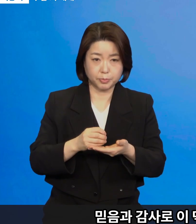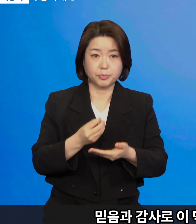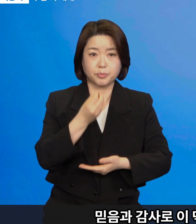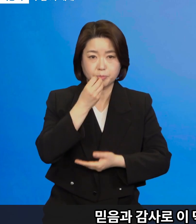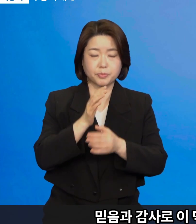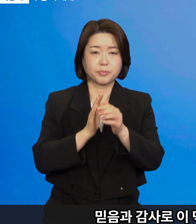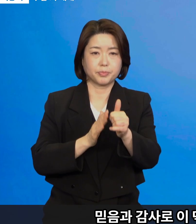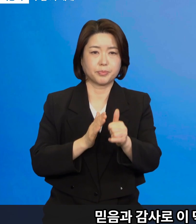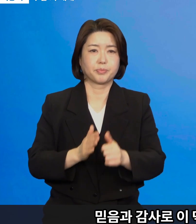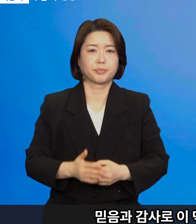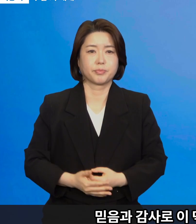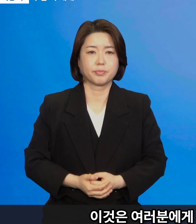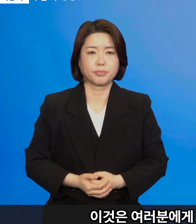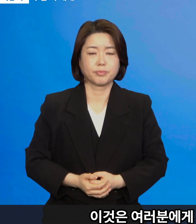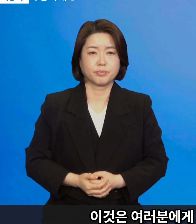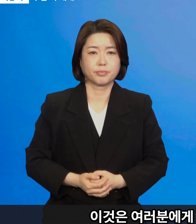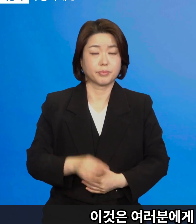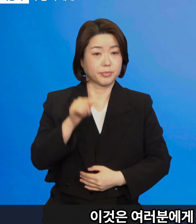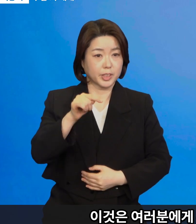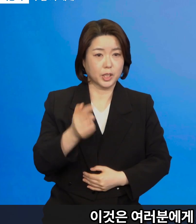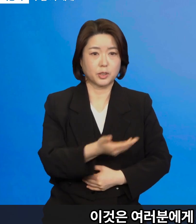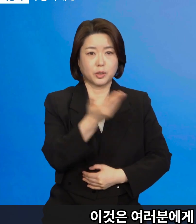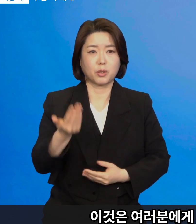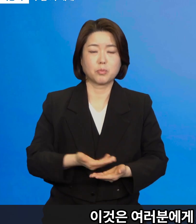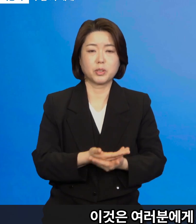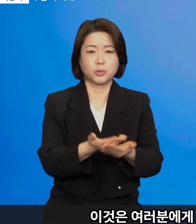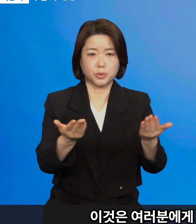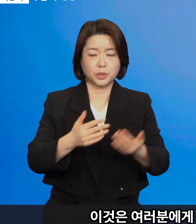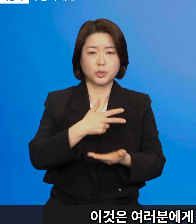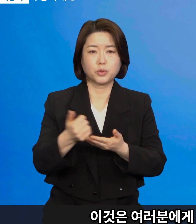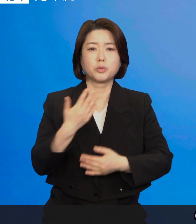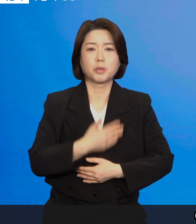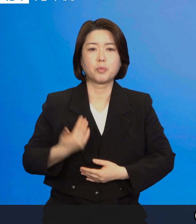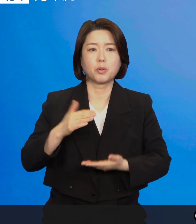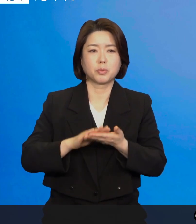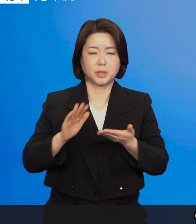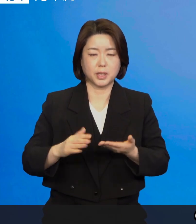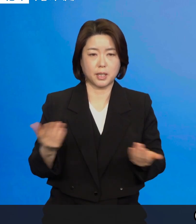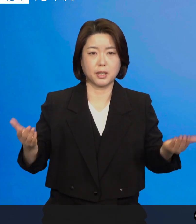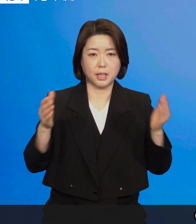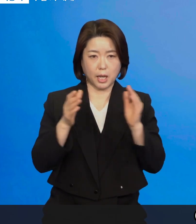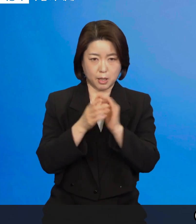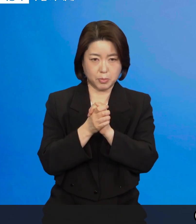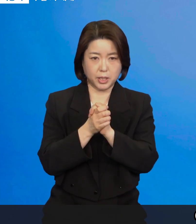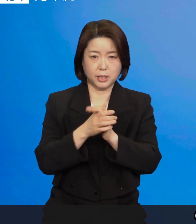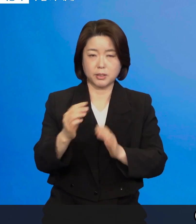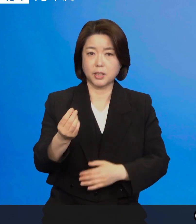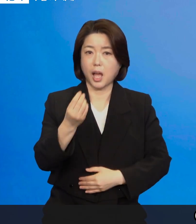바랍니다. 이것은 여러분을 위해 주시는 주님의 몸입니다. 아멘.